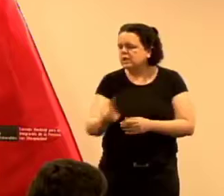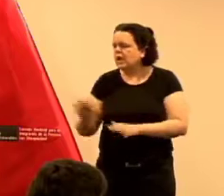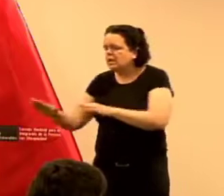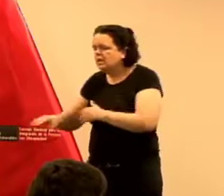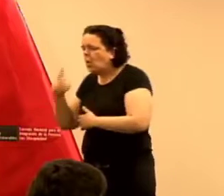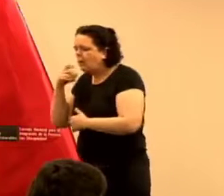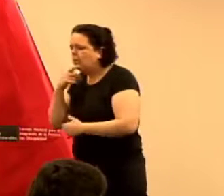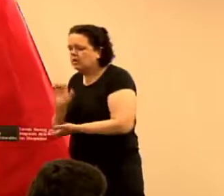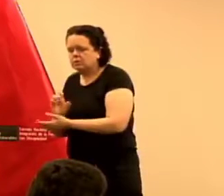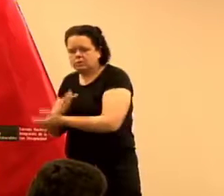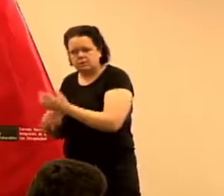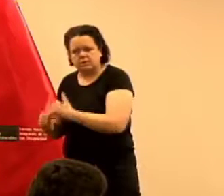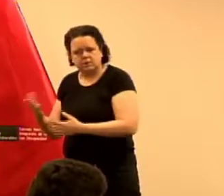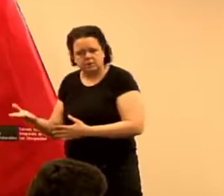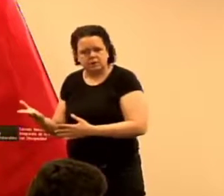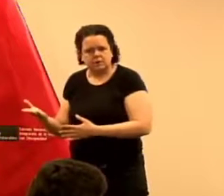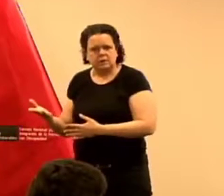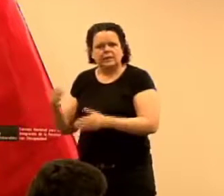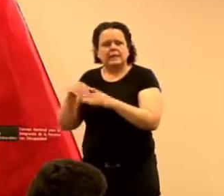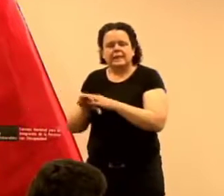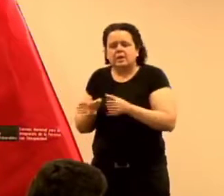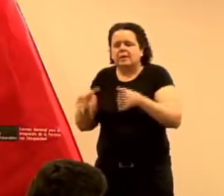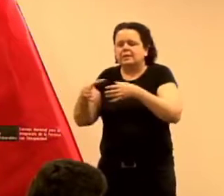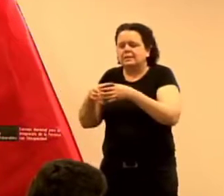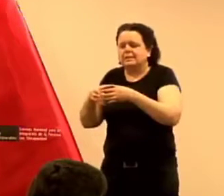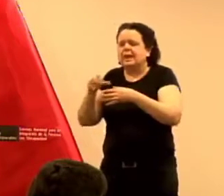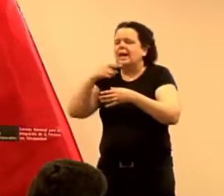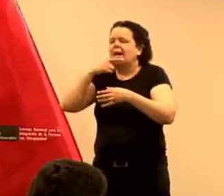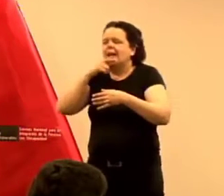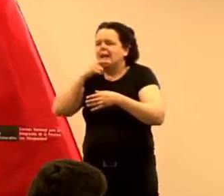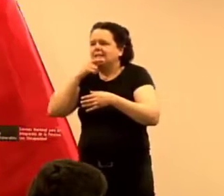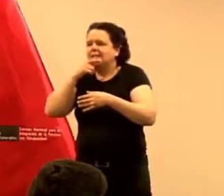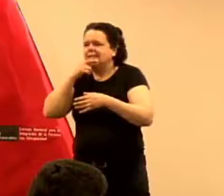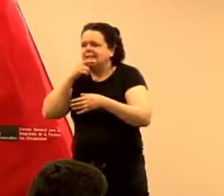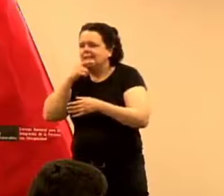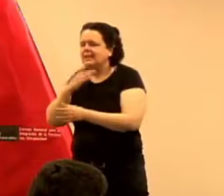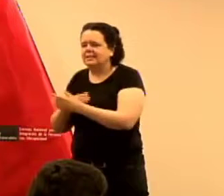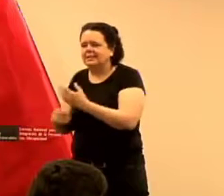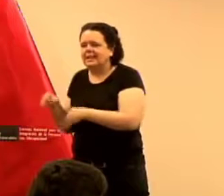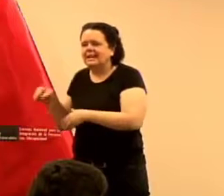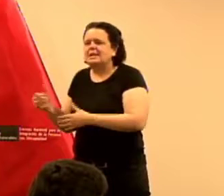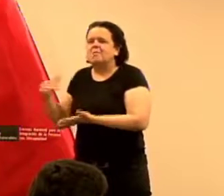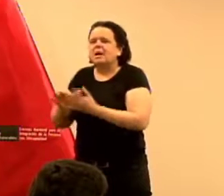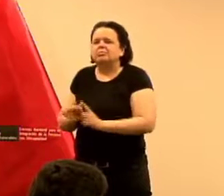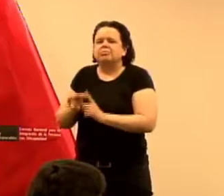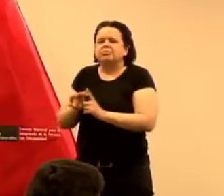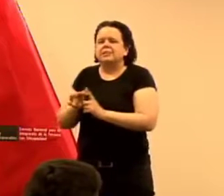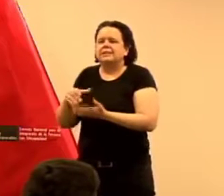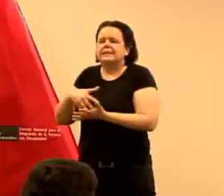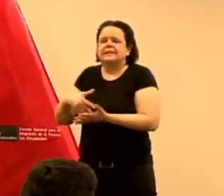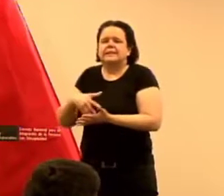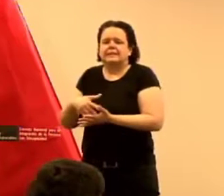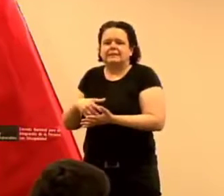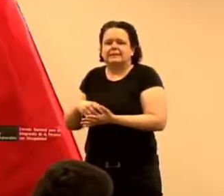con discapacidad. Dentro de este grupo, las niñas con discapacidad son especialmente